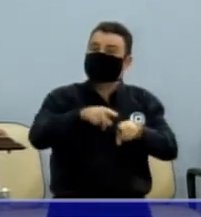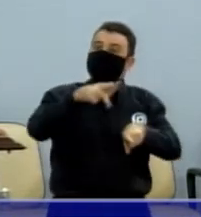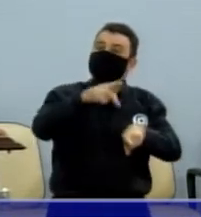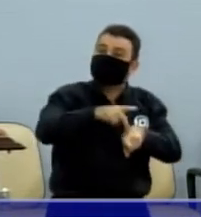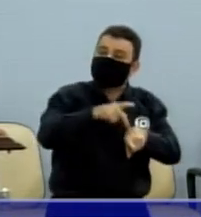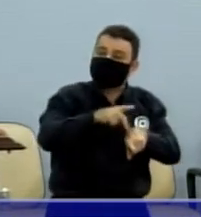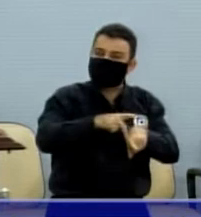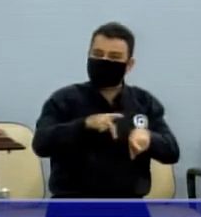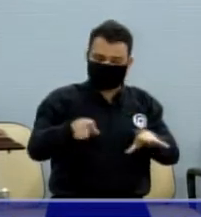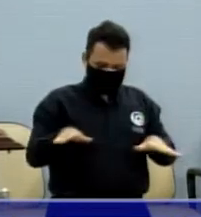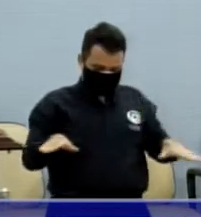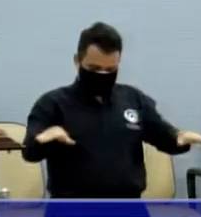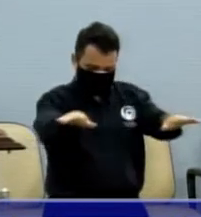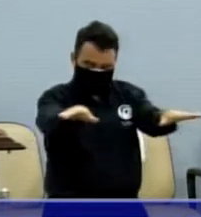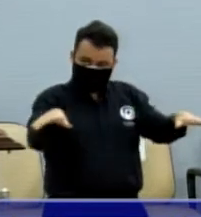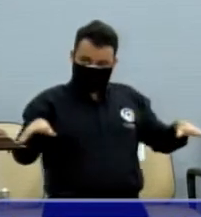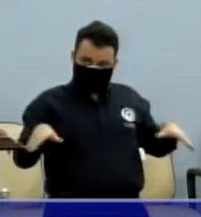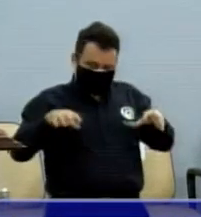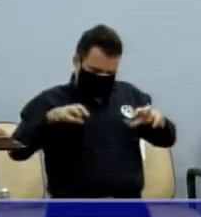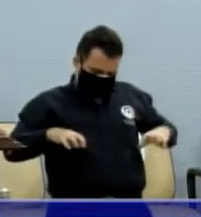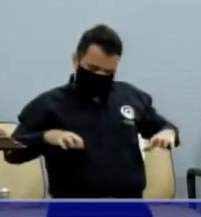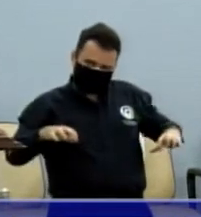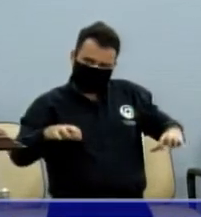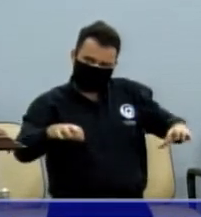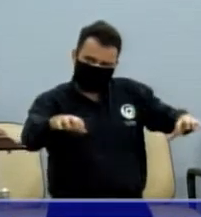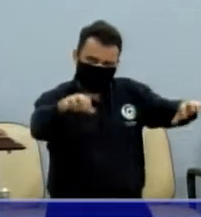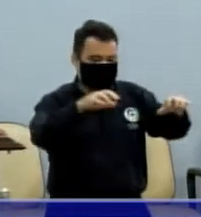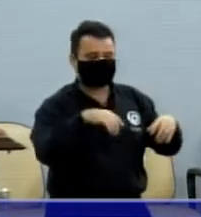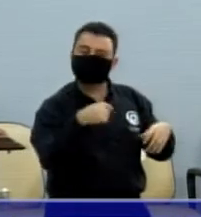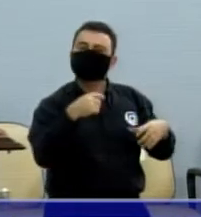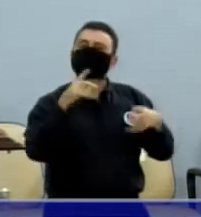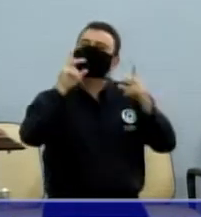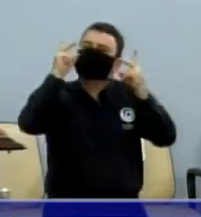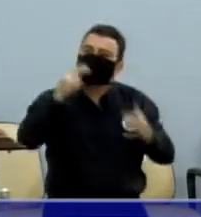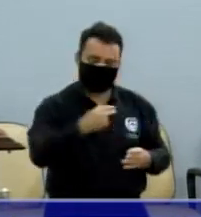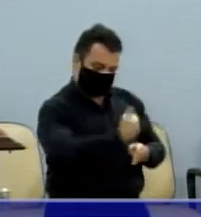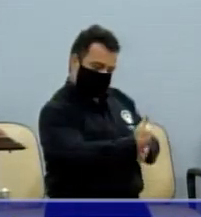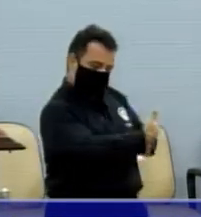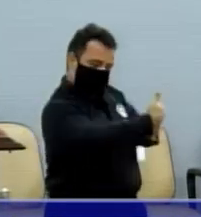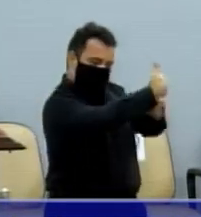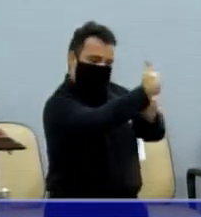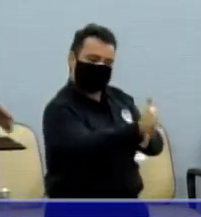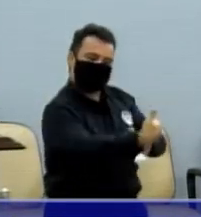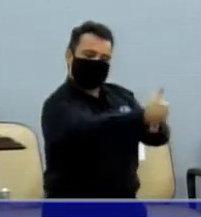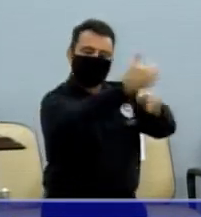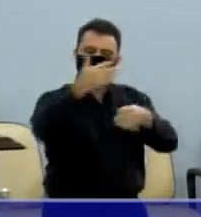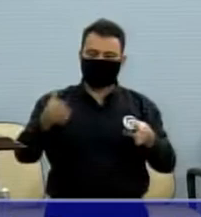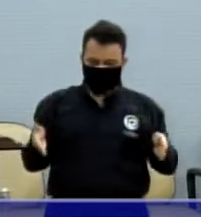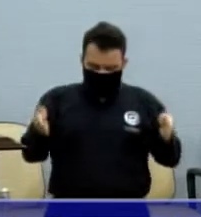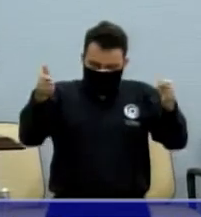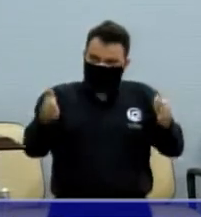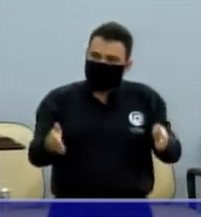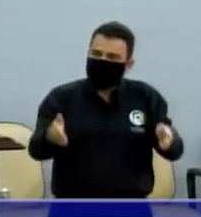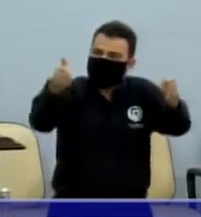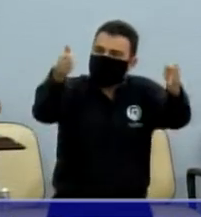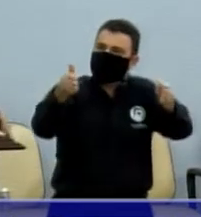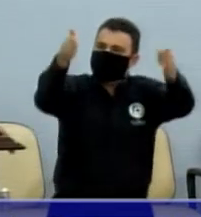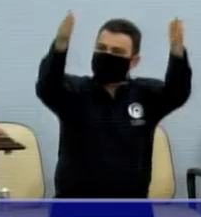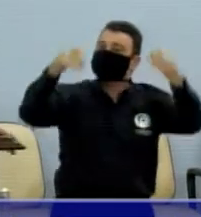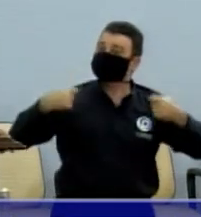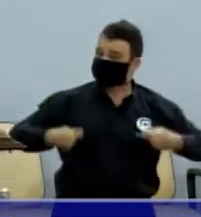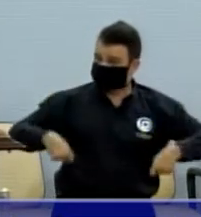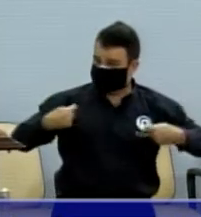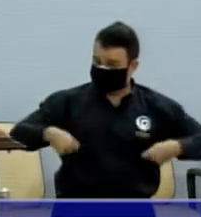do talude. Toda uma parede de pedra ali para proteger o talude. Três faixas das quatro